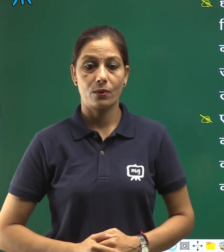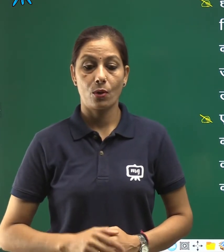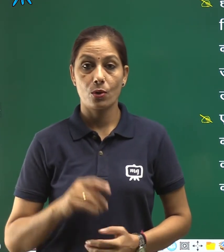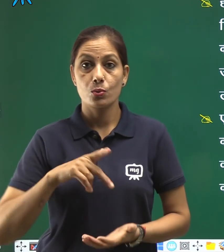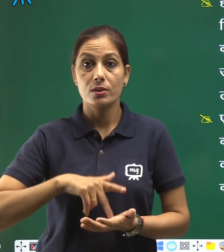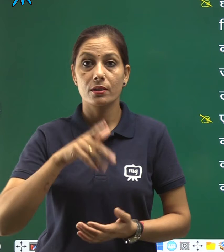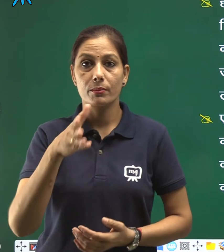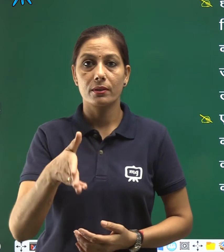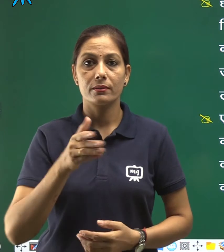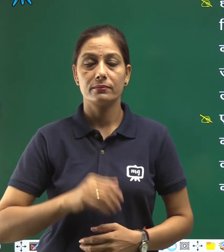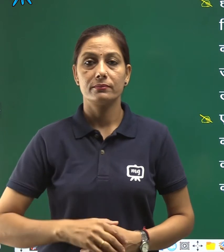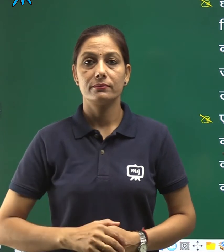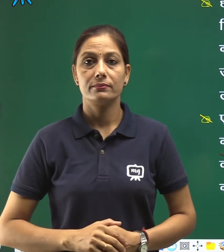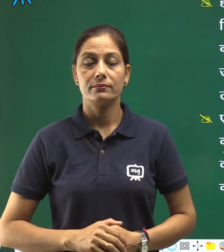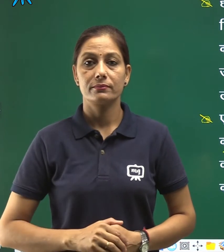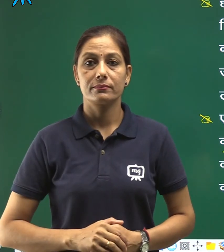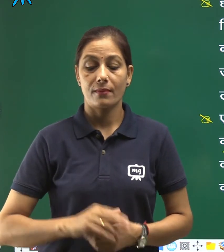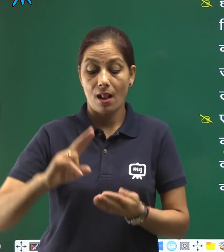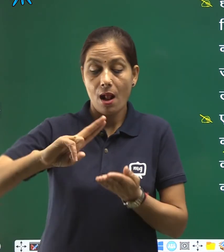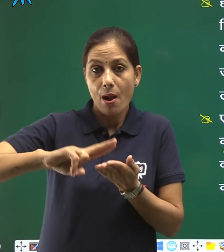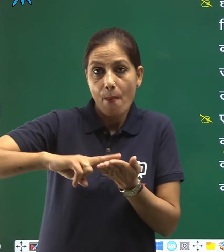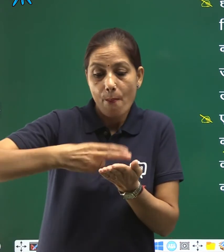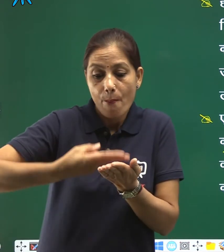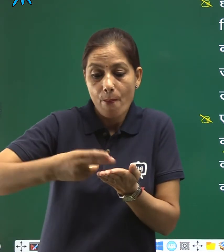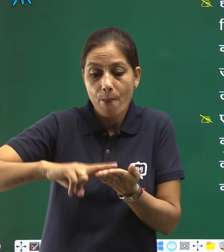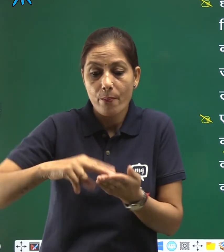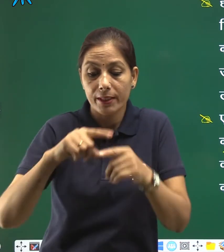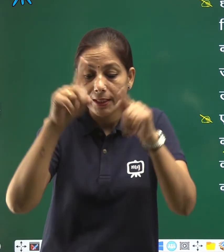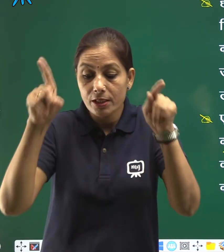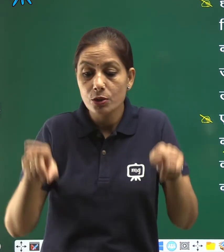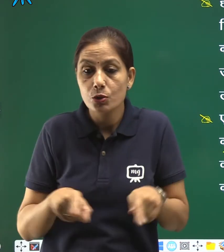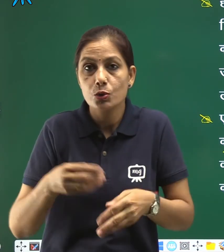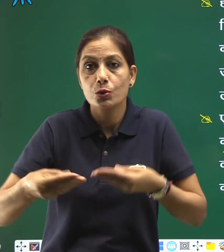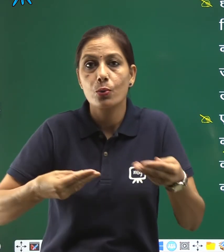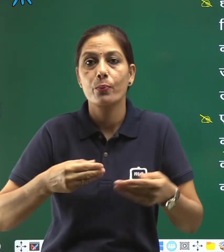वहां पान की दुकान पर